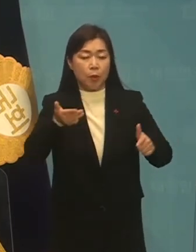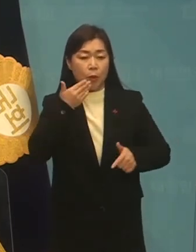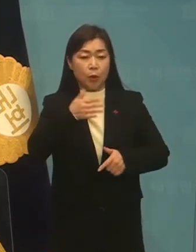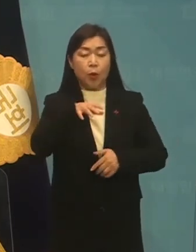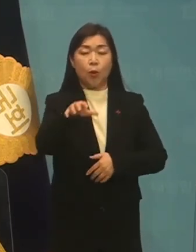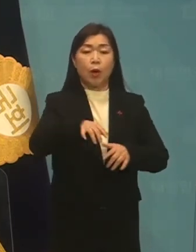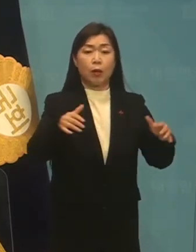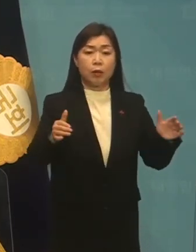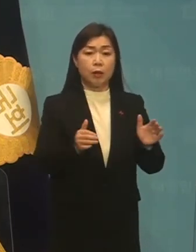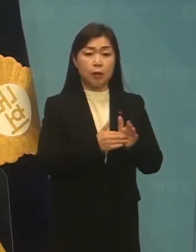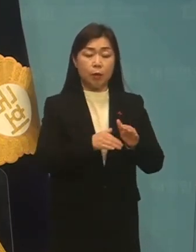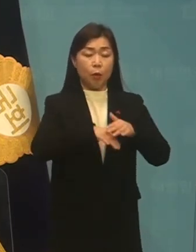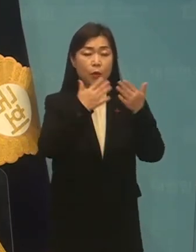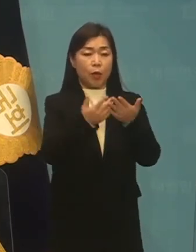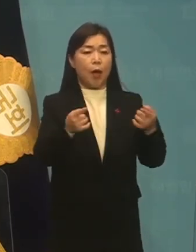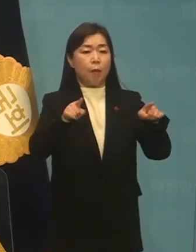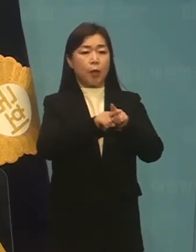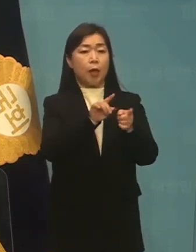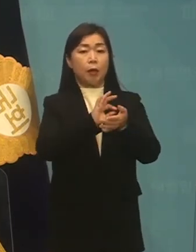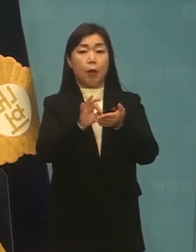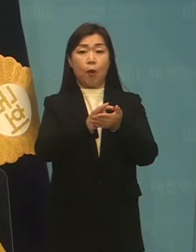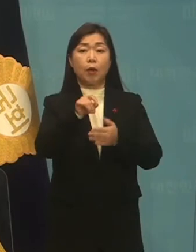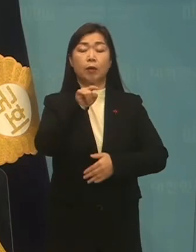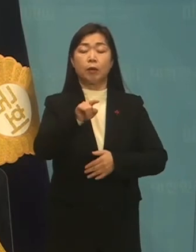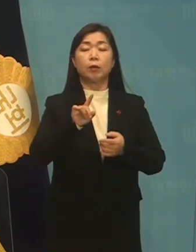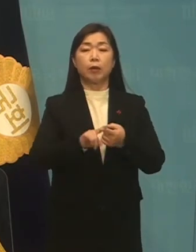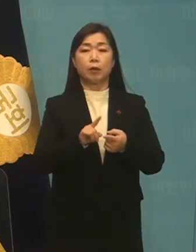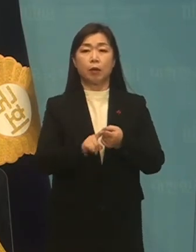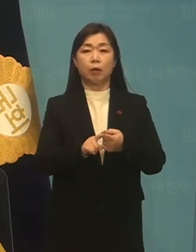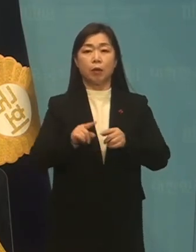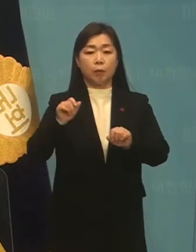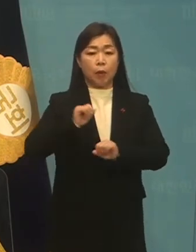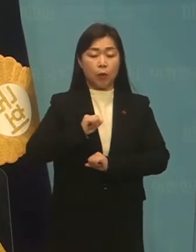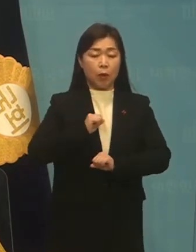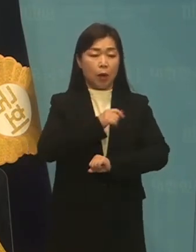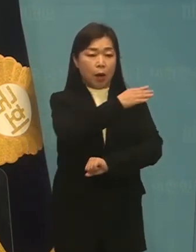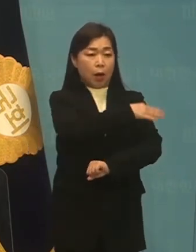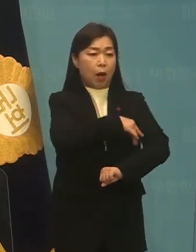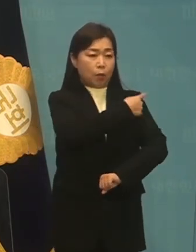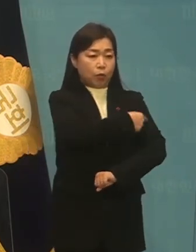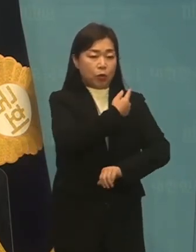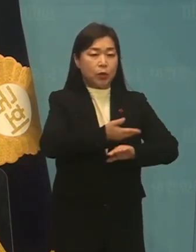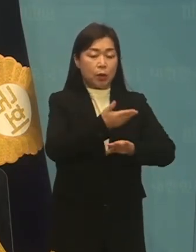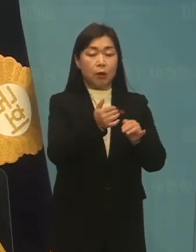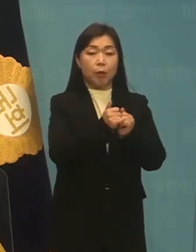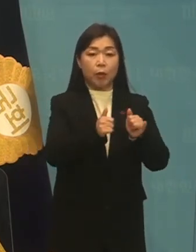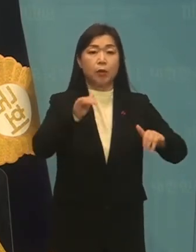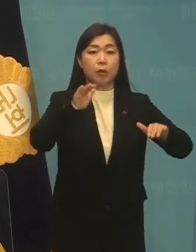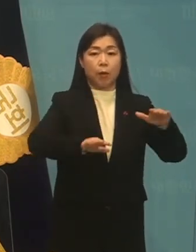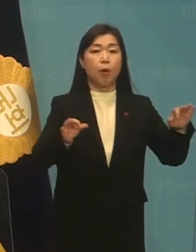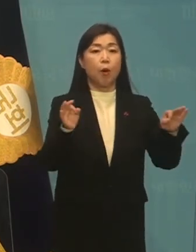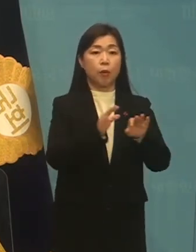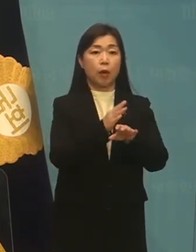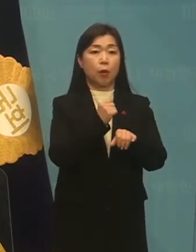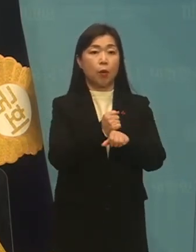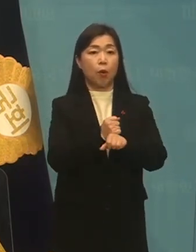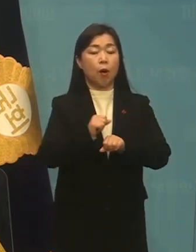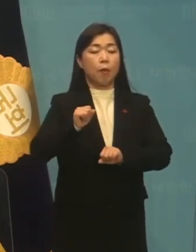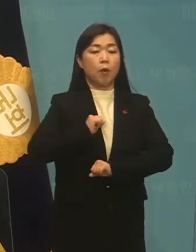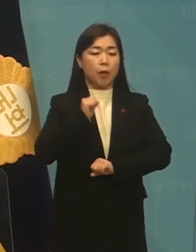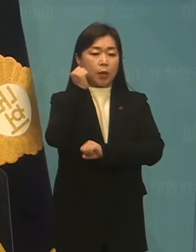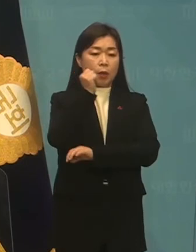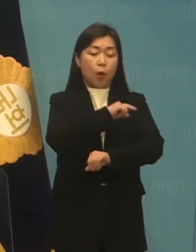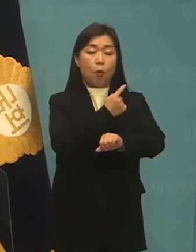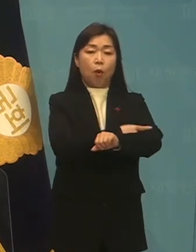같은 모든 공용시설의 이용에 있어 병사와 간부의 차별을 없애고 병사의